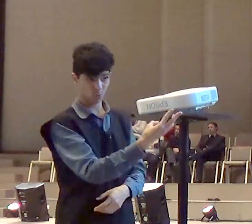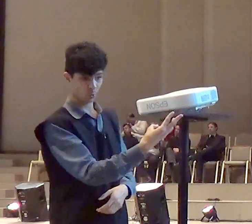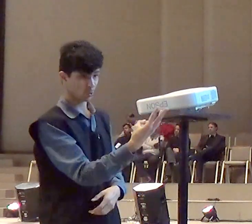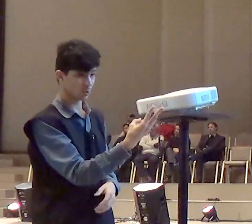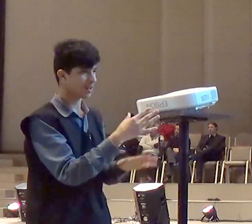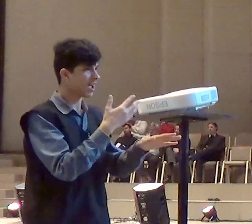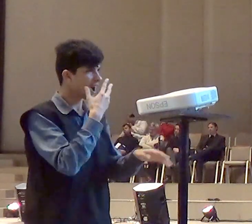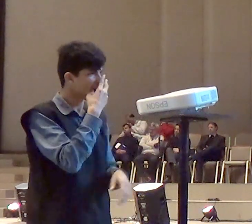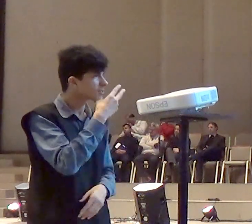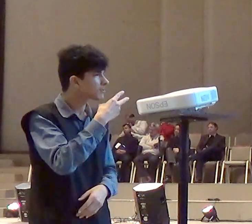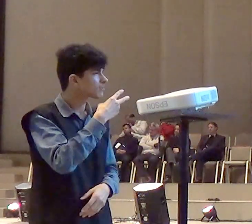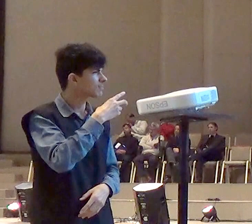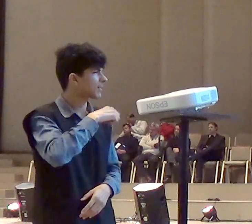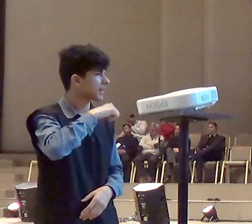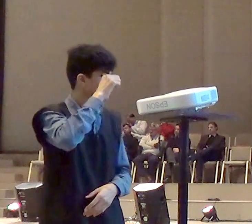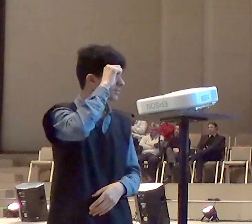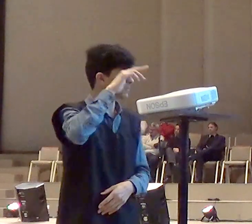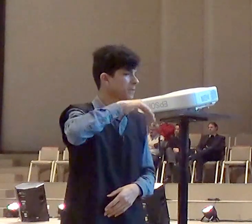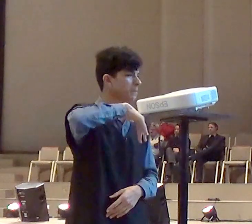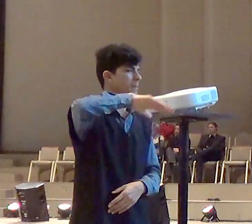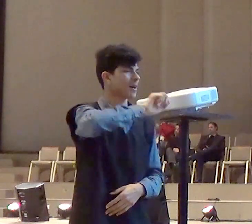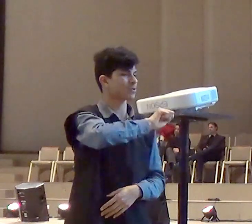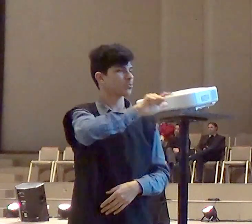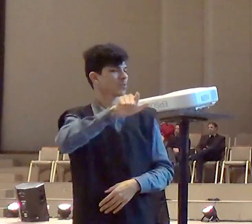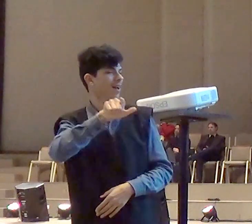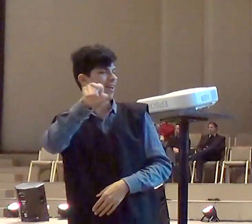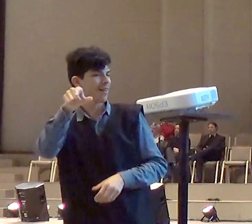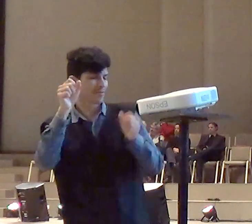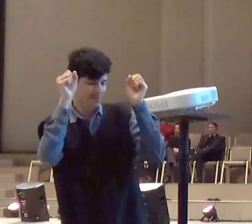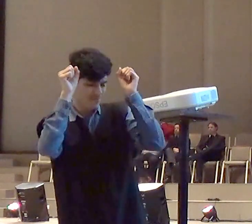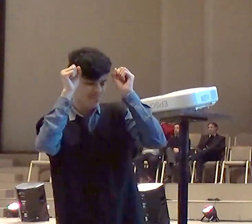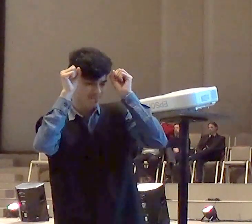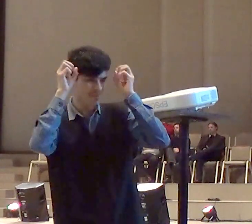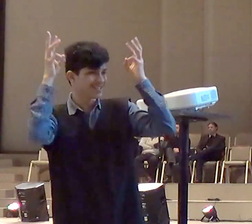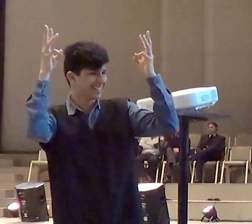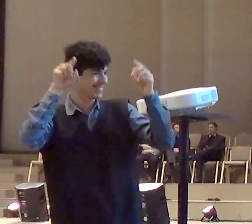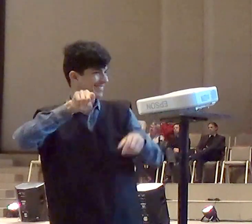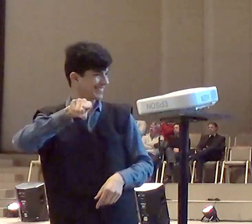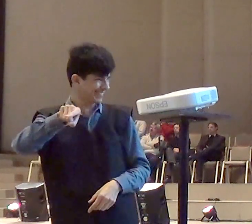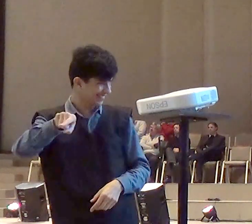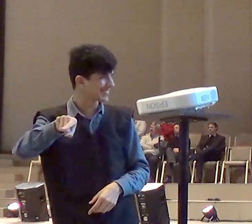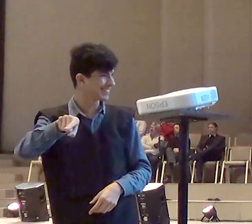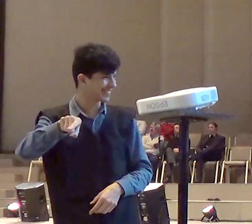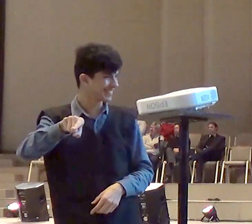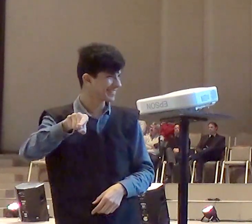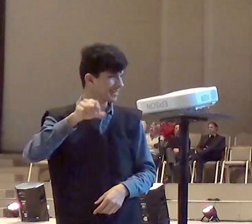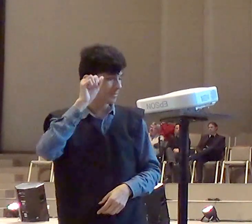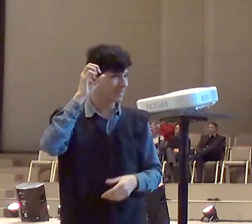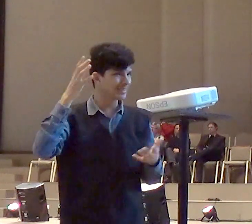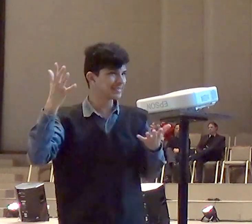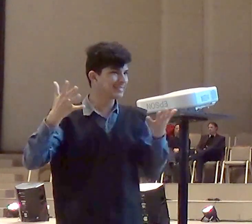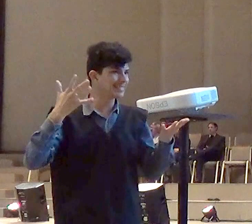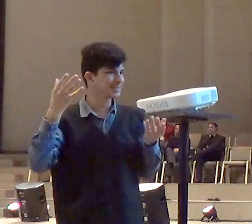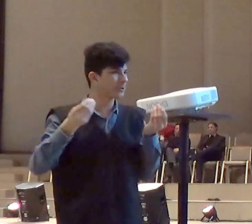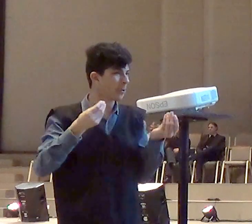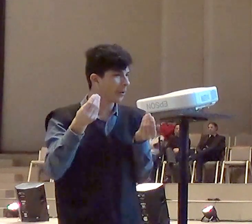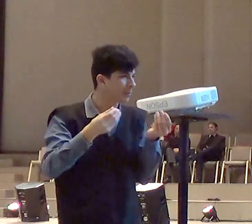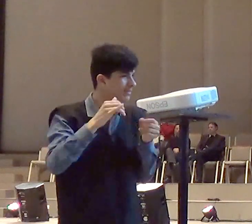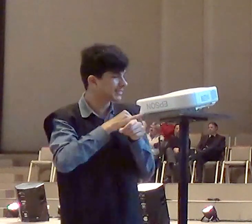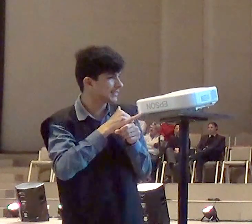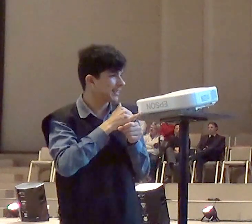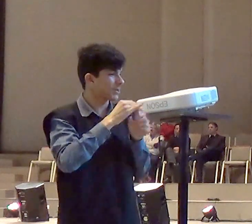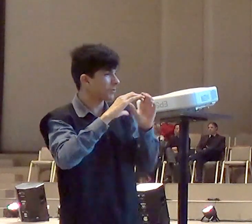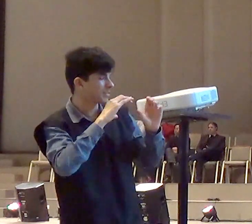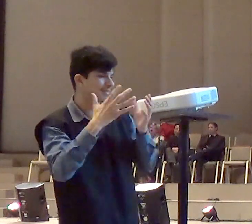melhores do que Moisés nessa habilidade porque se você lembra a Bíblia diz que Moisés não queria aceitar